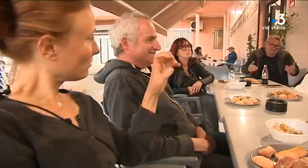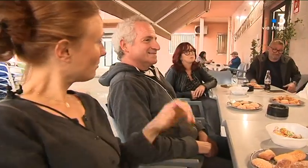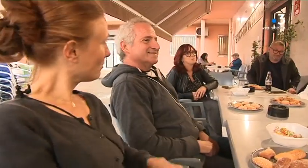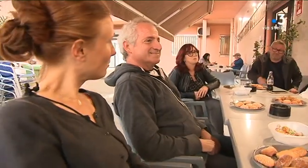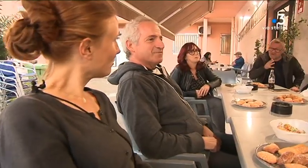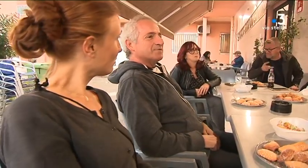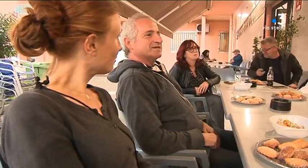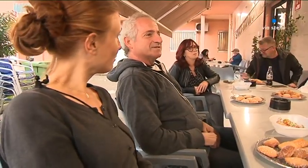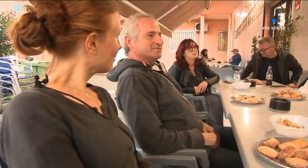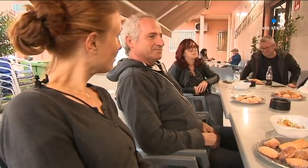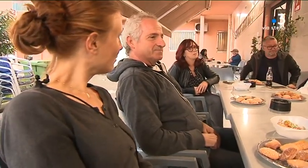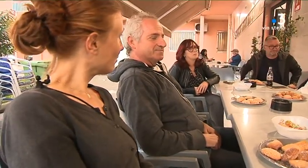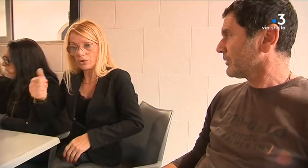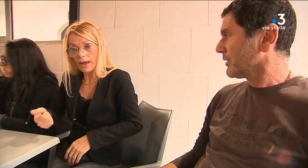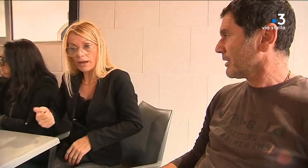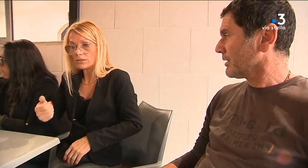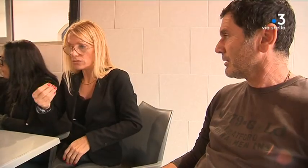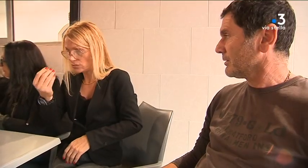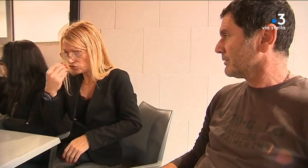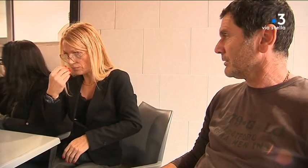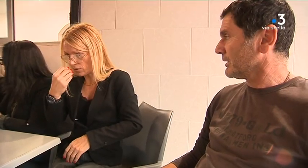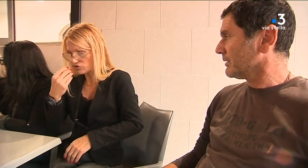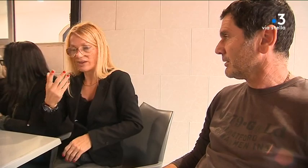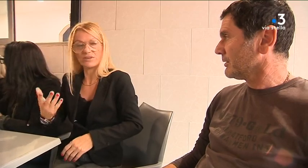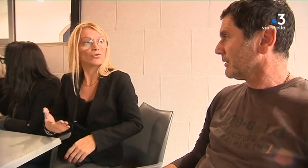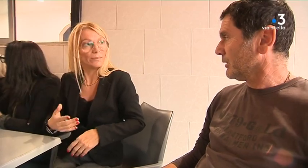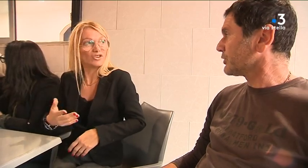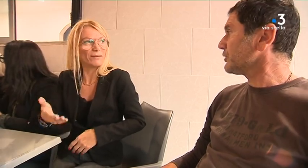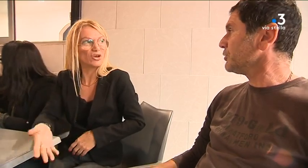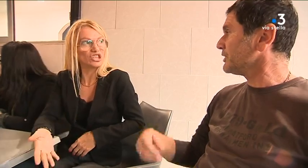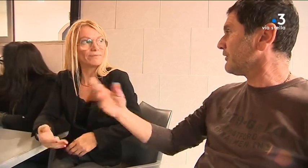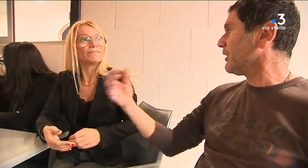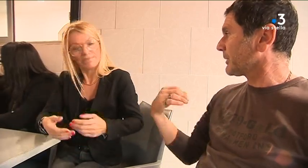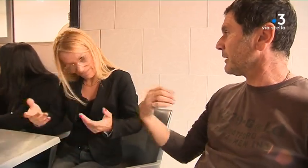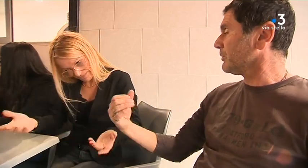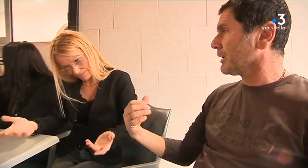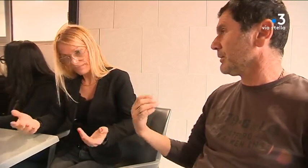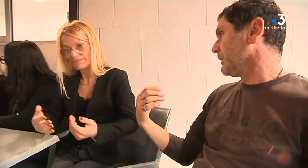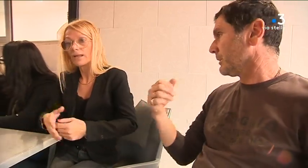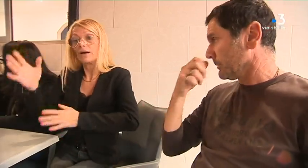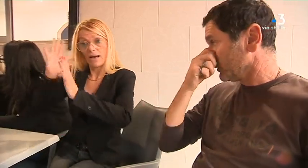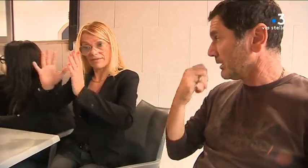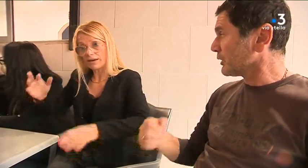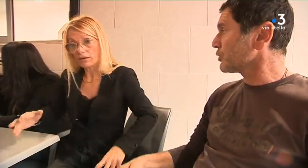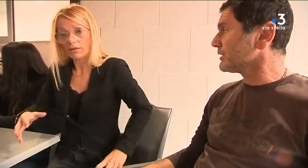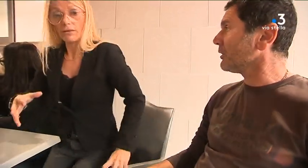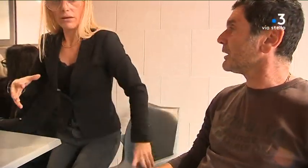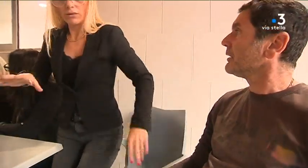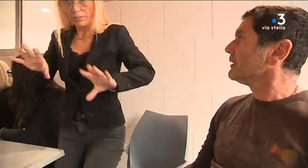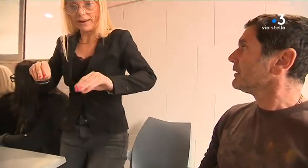après Ajaccio. Demain, je mange, ça veut dire demain. Le temps, je tu le dis avant, après, ou voilà. Ouais. Avec la conjugaison. Le